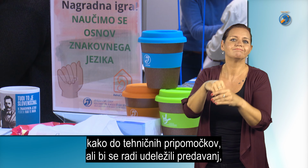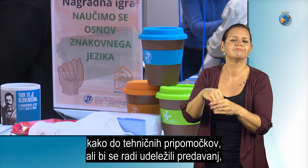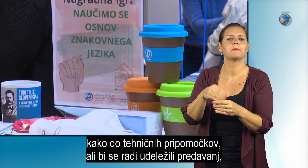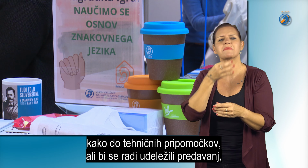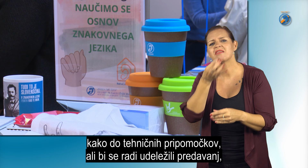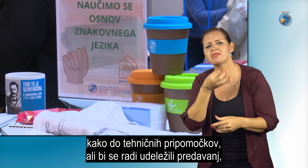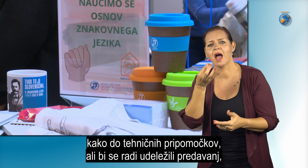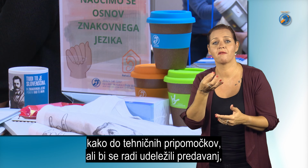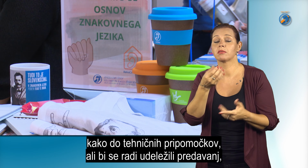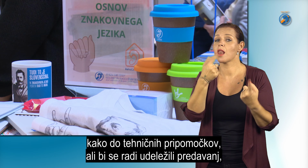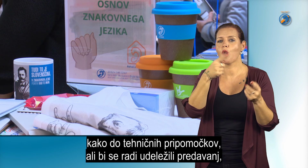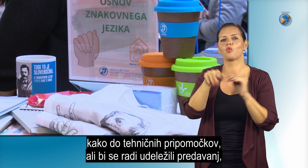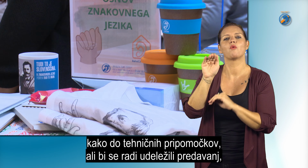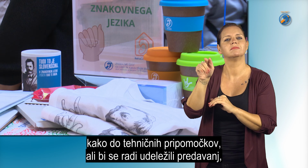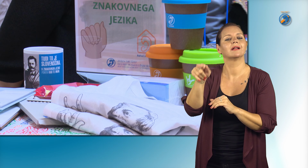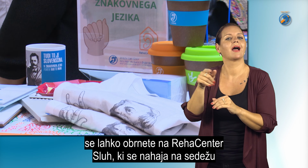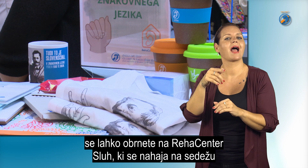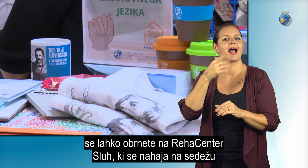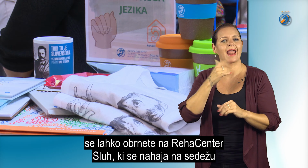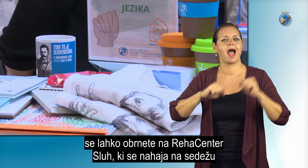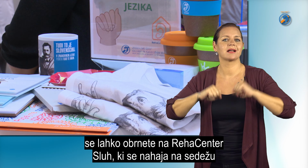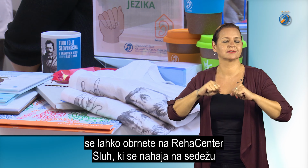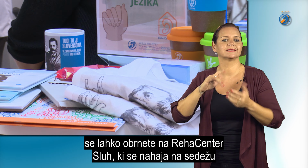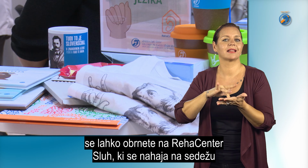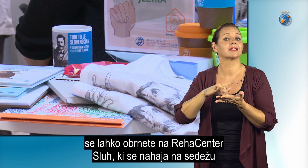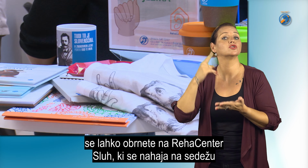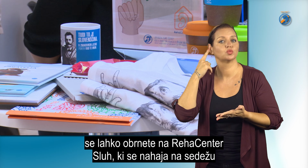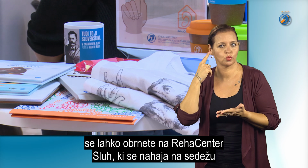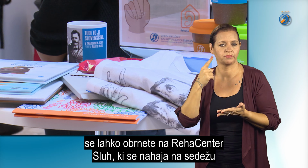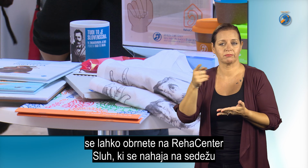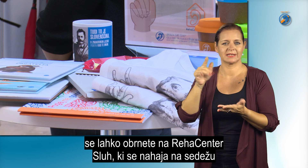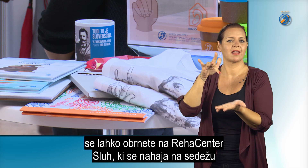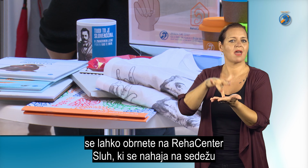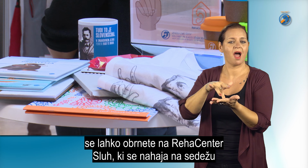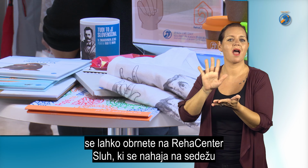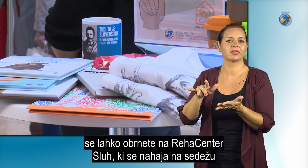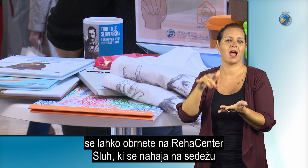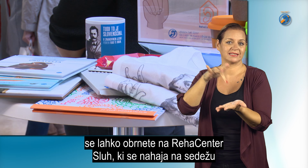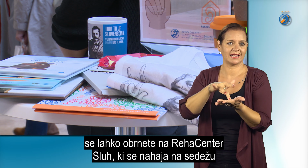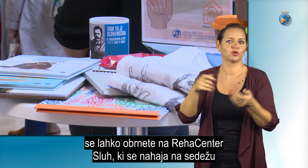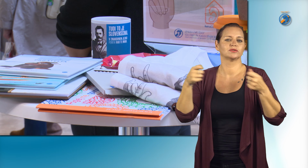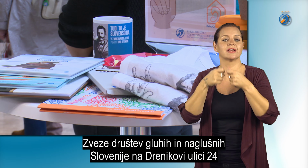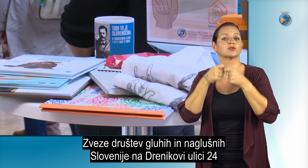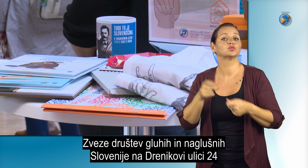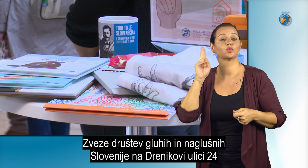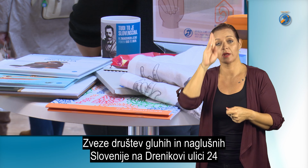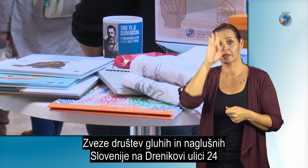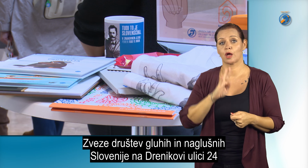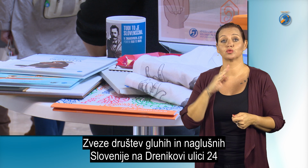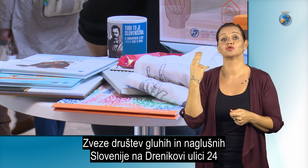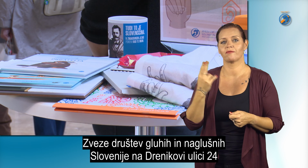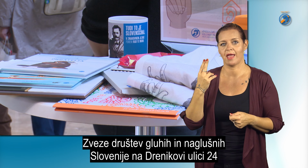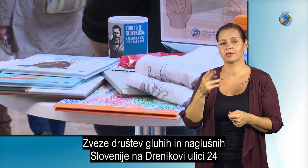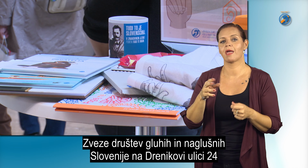predavanj, se lahko obrnete na Reha center Sluh, ki se nahaja na sedežu Zveze društev gluhih in naglušnih Slovenije